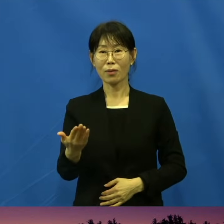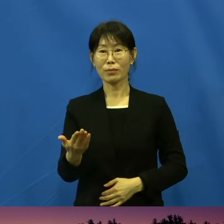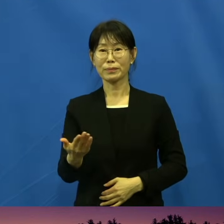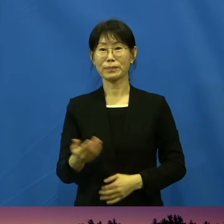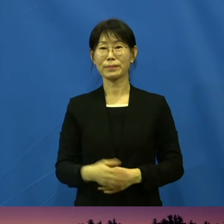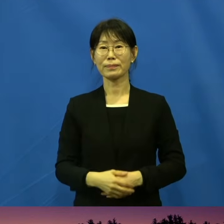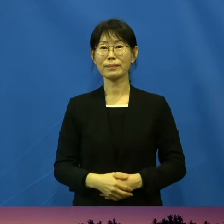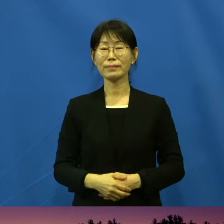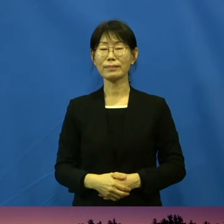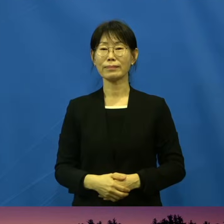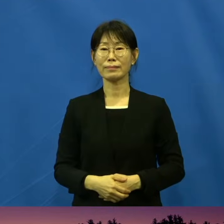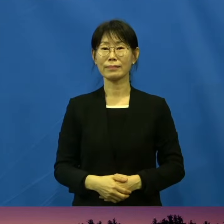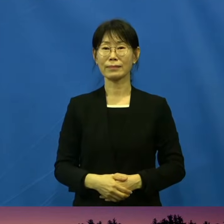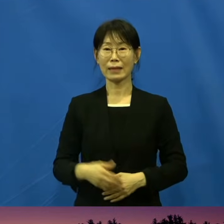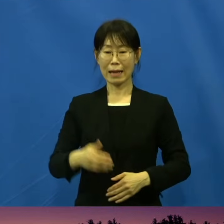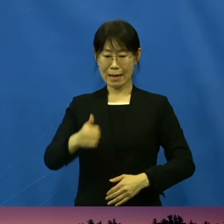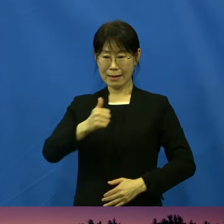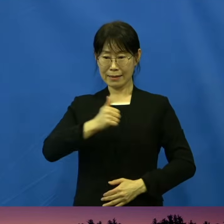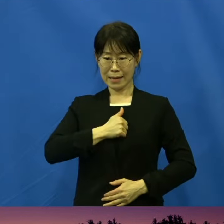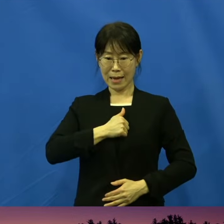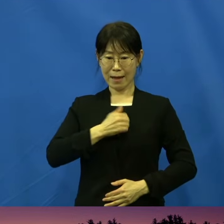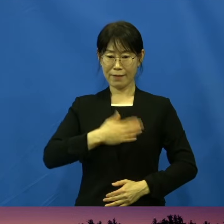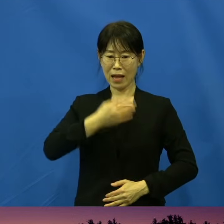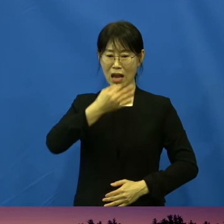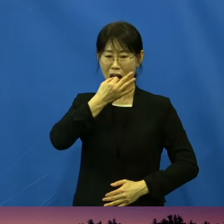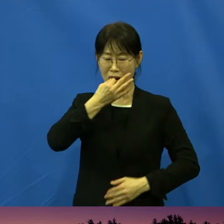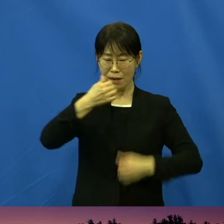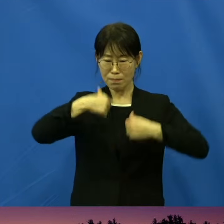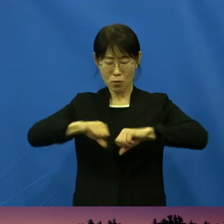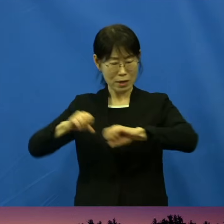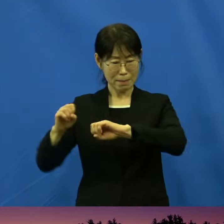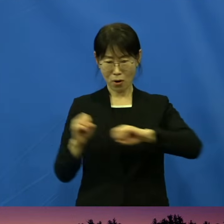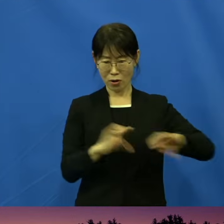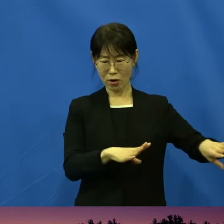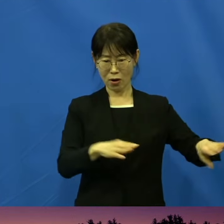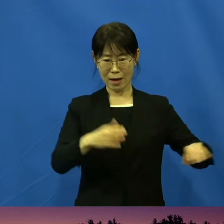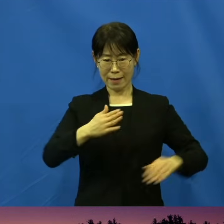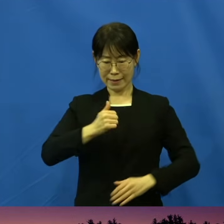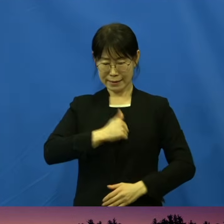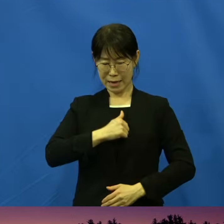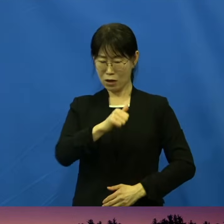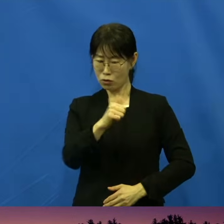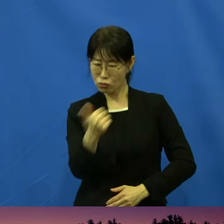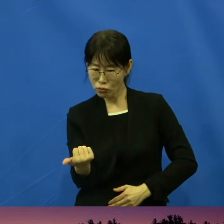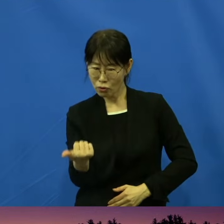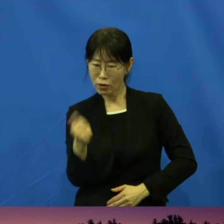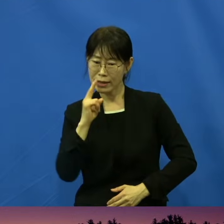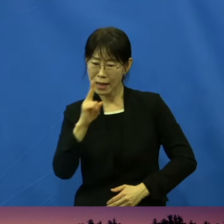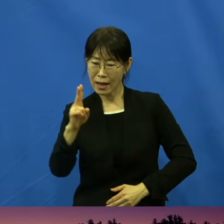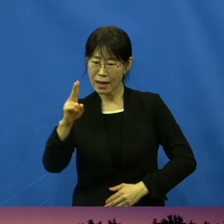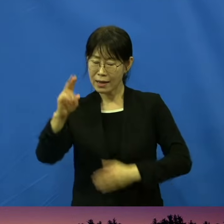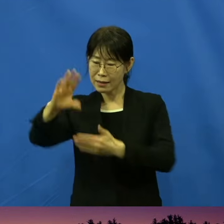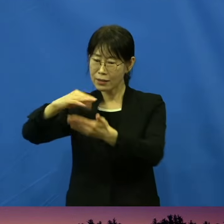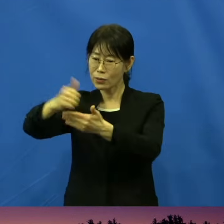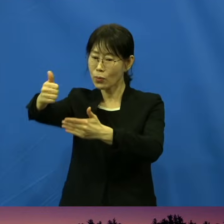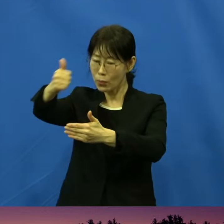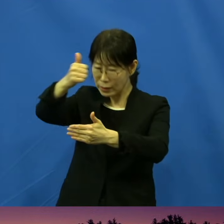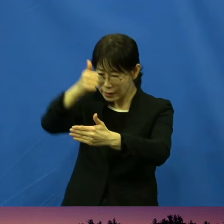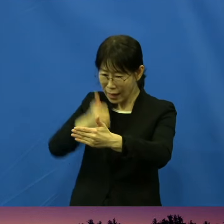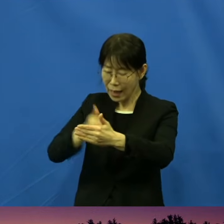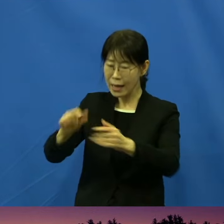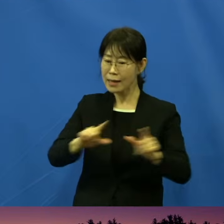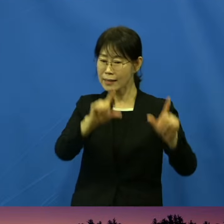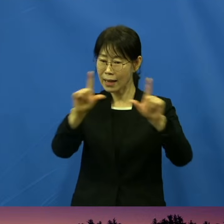아주 선명해요. 그리스도와 함께 십자가에 죽고 그 죽은 이후에 그리스도가 내 안에